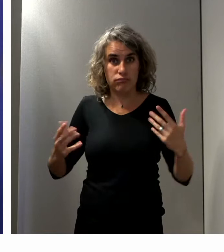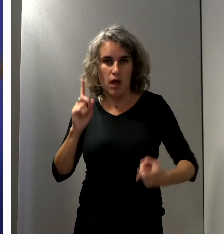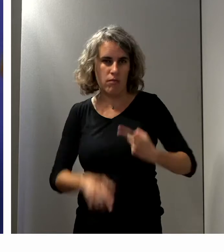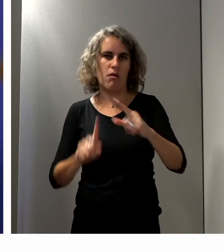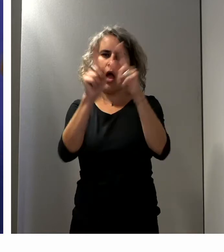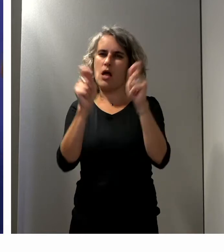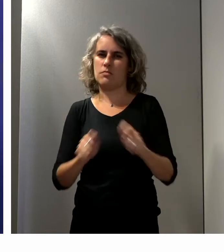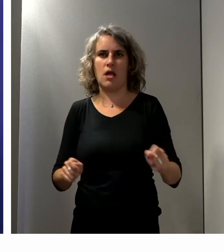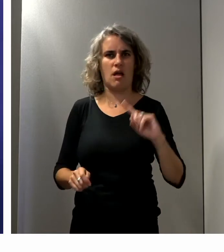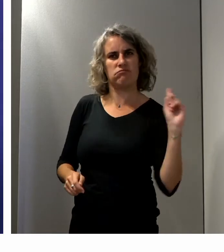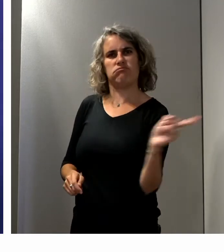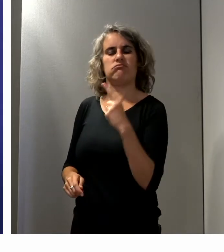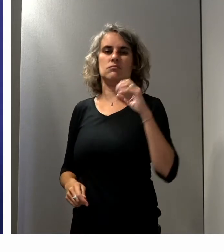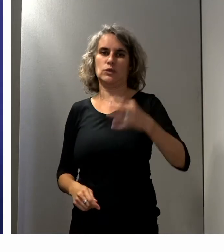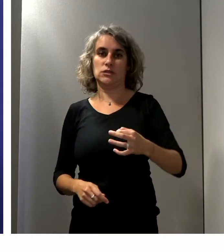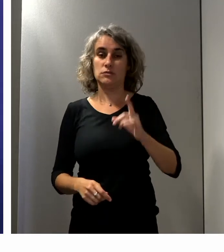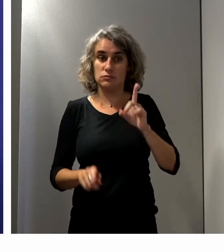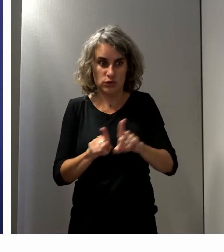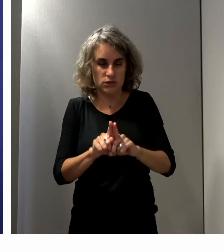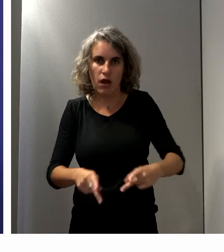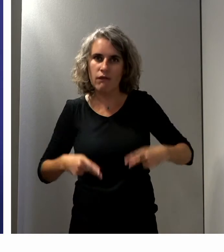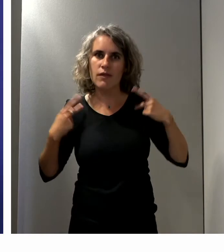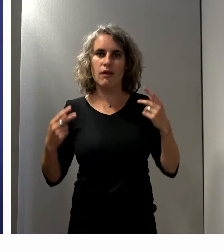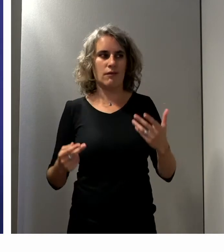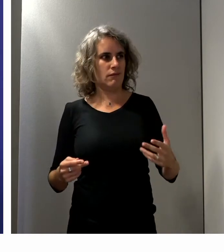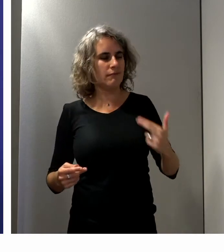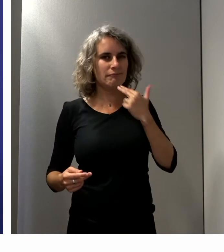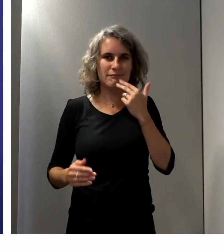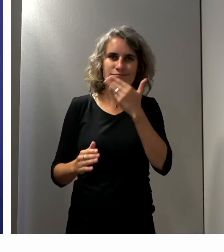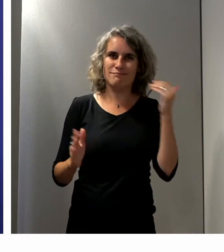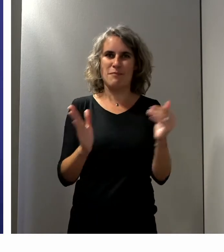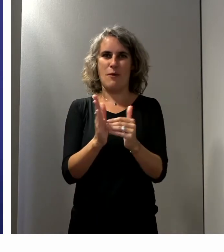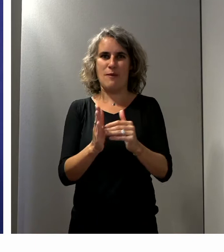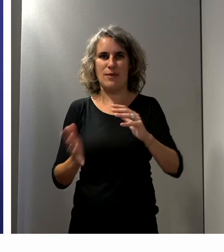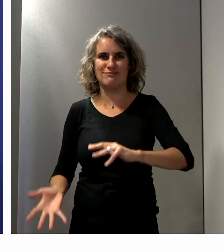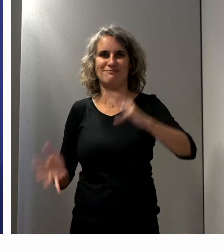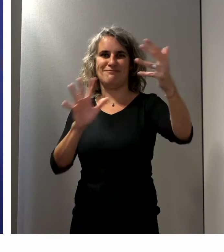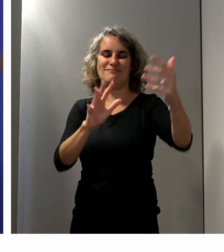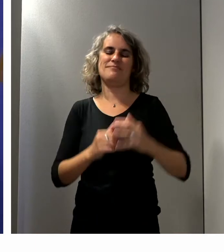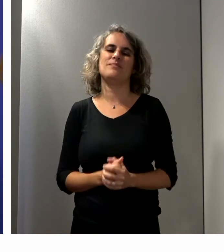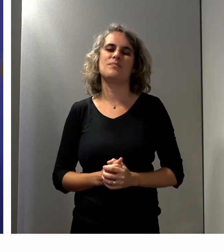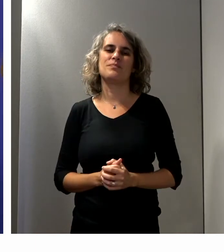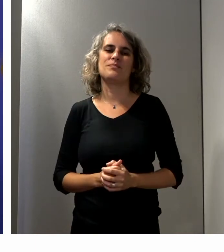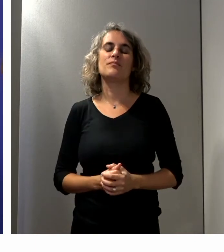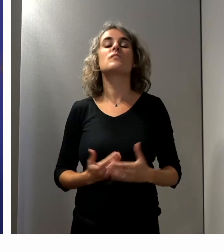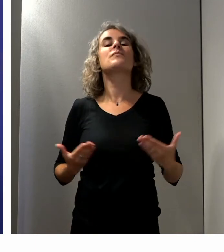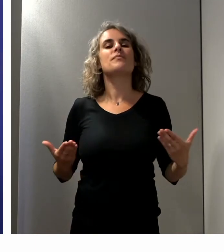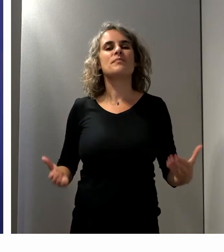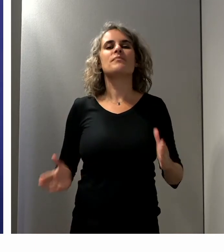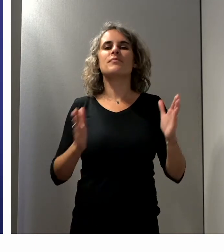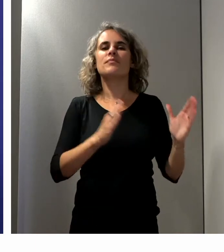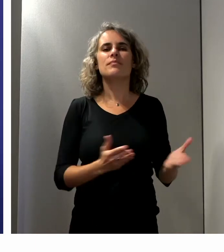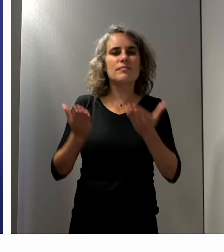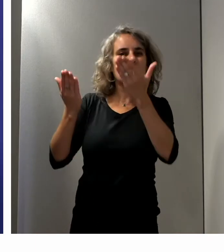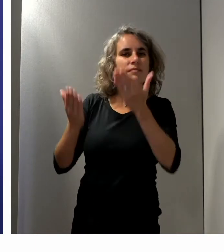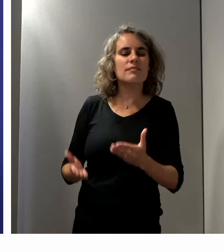respecte mutuellement et qu'on ait de meilleures qualités de vie, de meilleures qualités de relation. Alors à ce moment de notre table ronde, on va se tourner vers